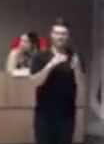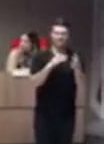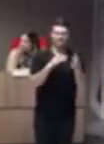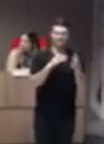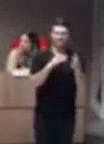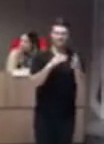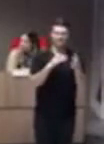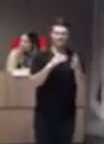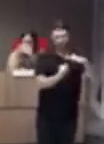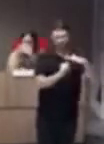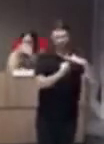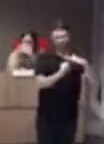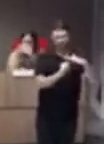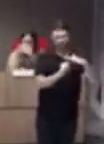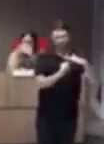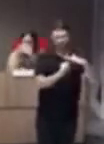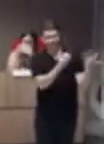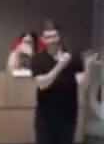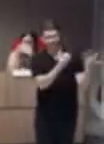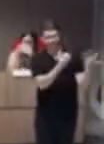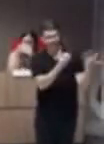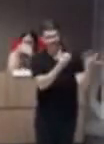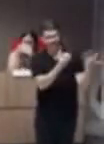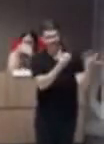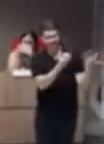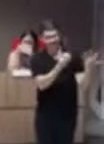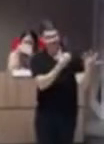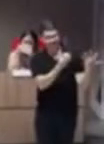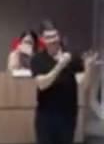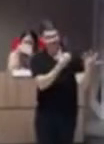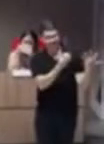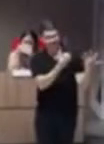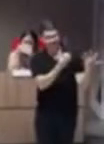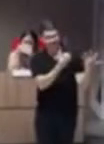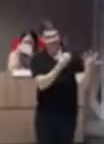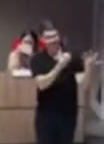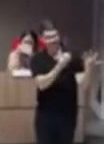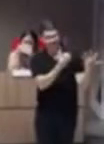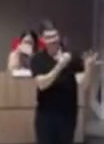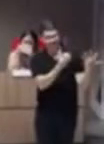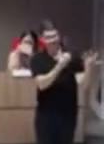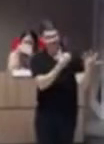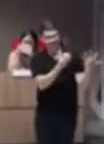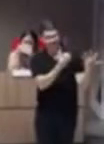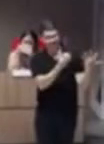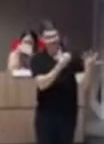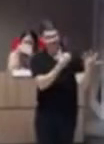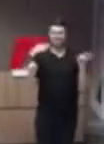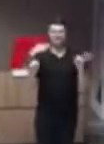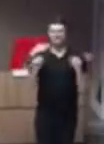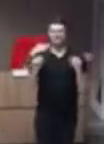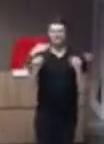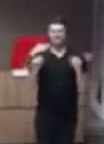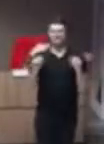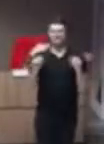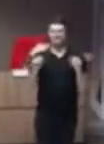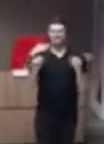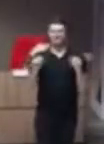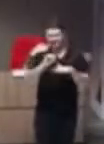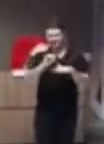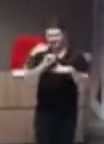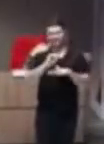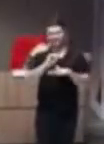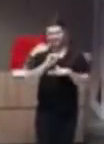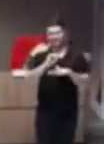num período, nos últimos 6 anos. Então, pelo Sistema de Informações Hospitalares, o SIH. Então,